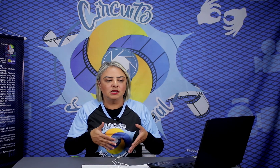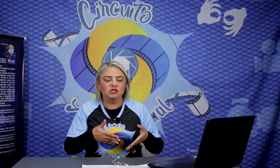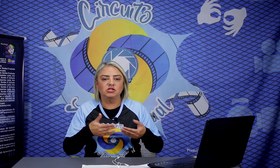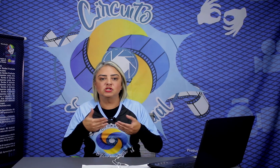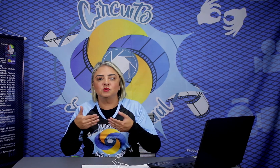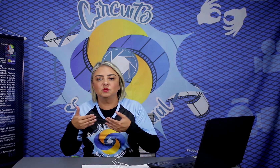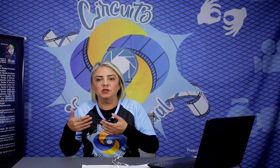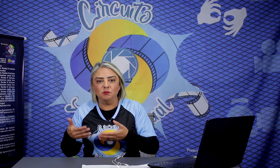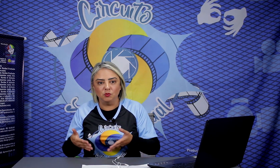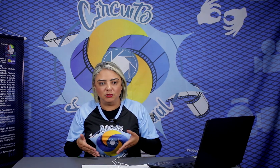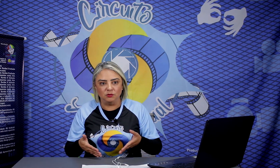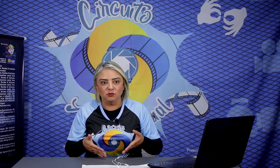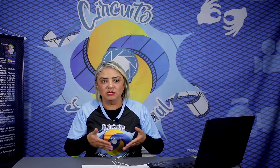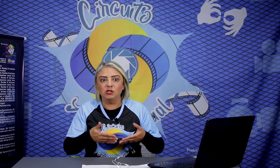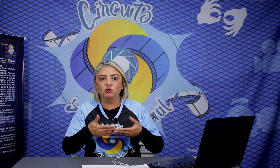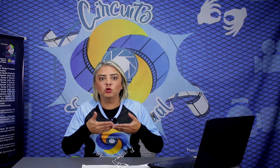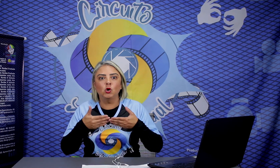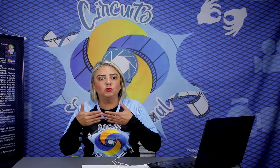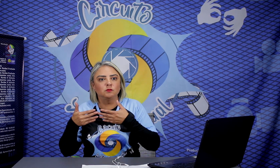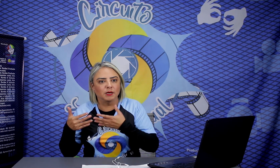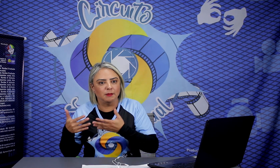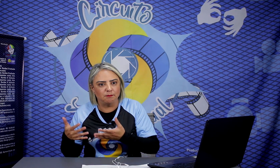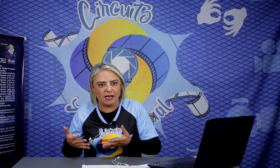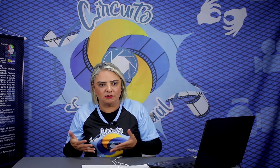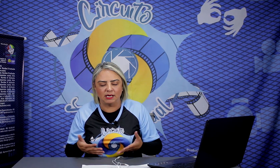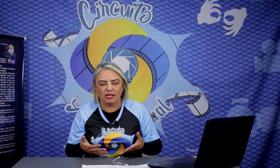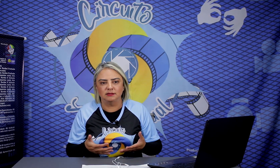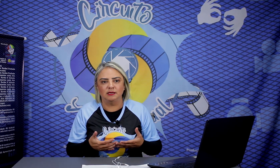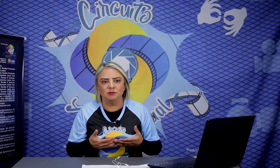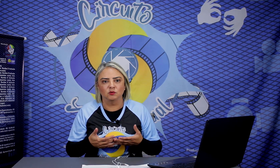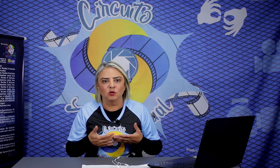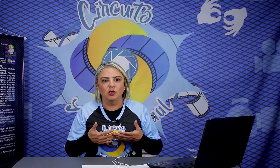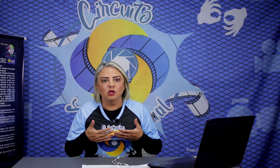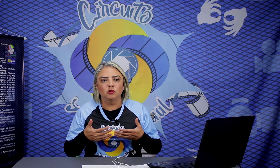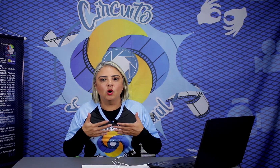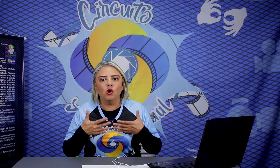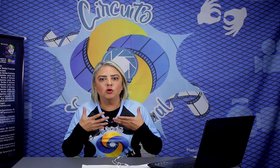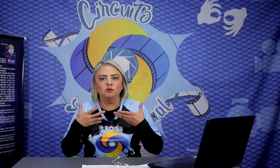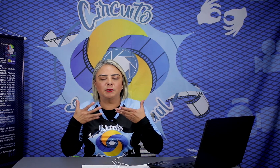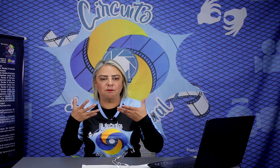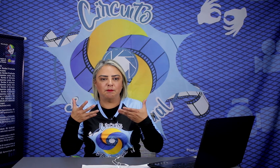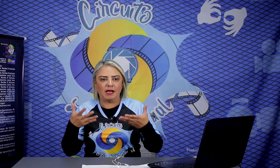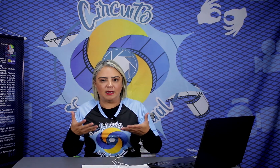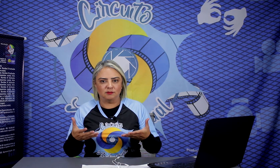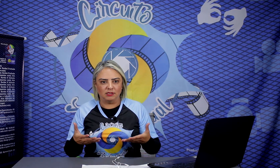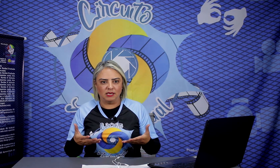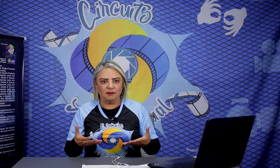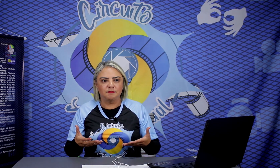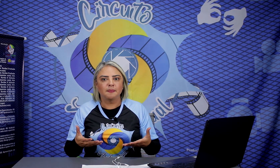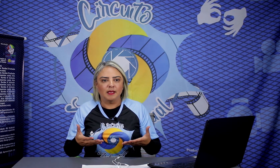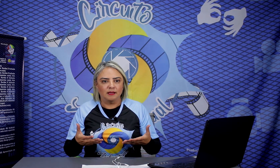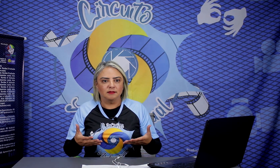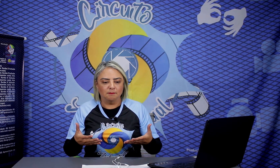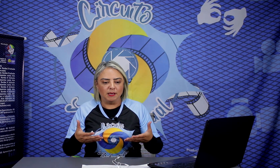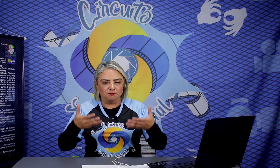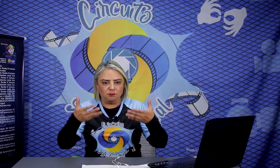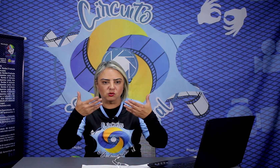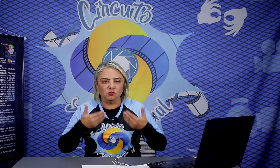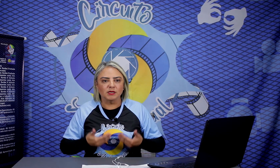gente estuda muito, que tem todo um preparo acadêmico, todo um preparo, né, também